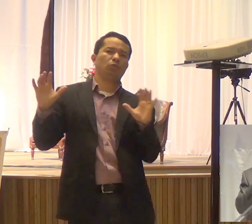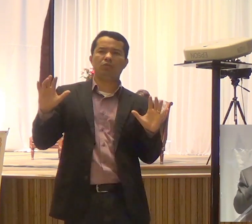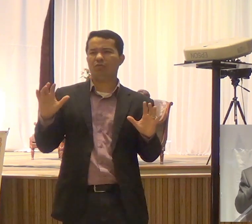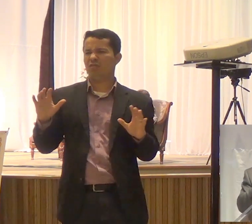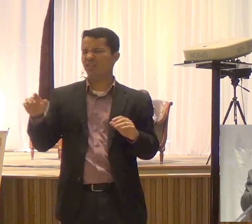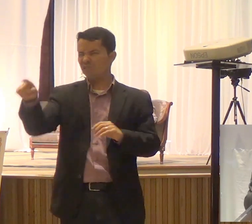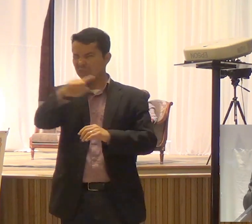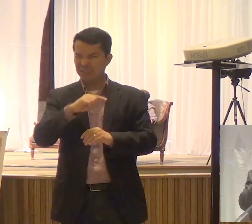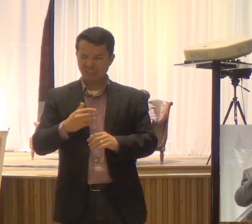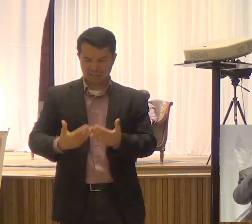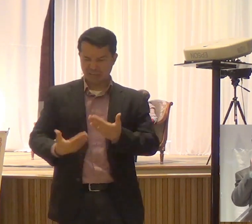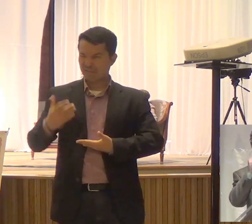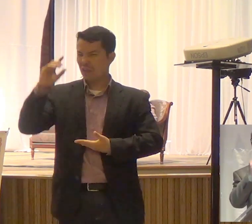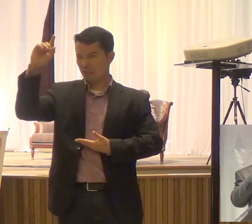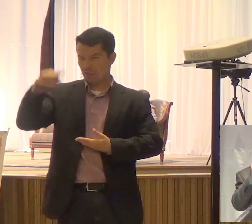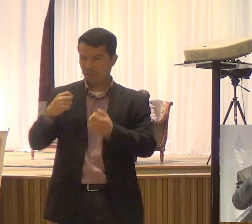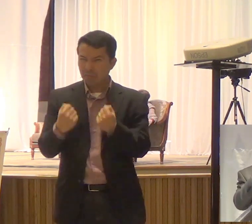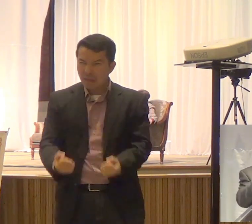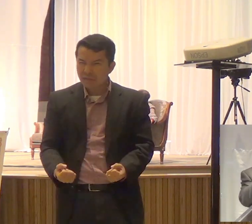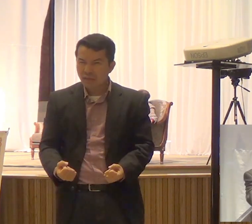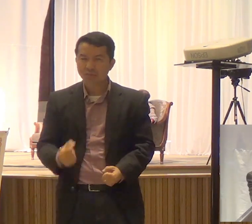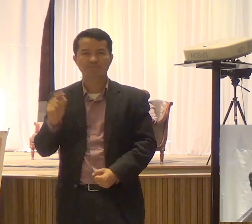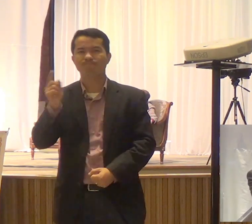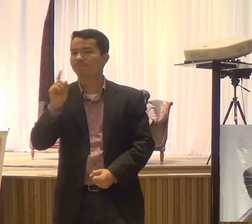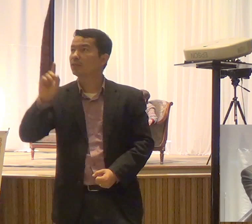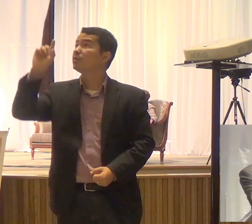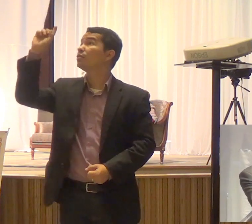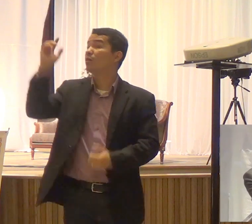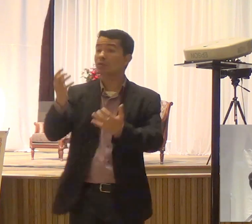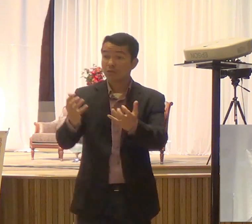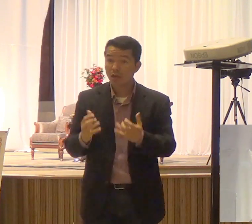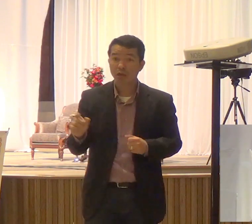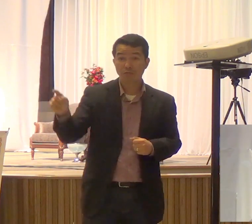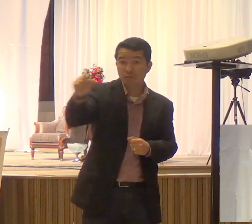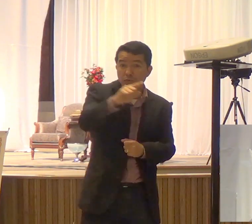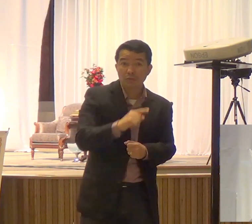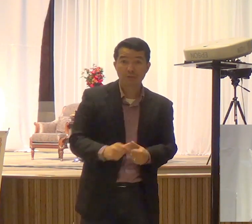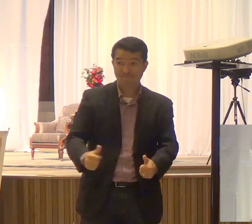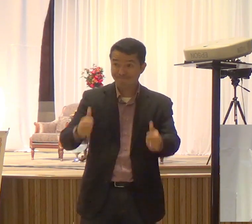pesada demais, e que Deus nunca teve para você o propósito de que você seja um pedaço de madeira